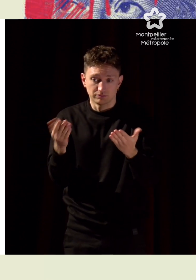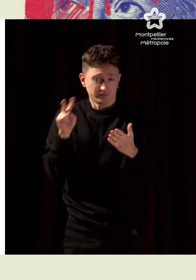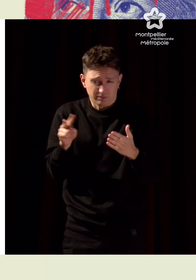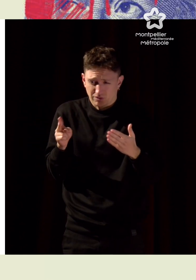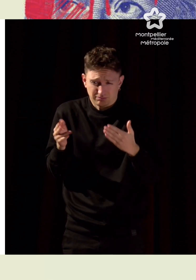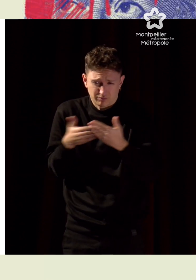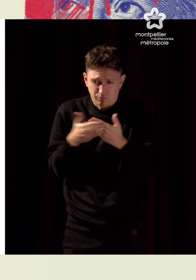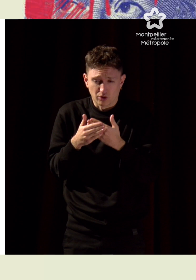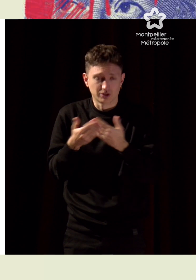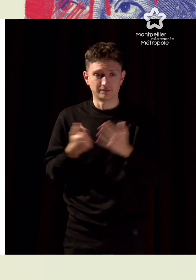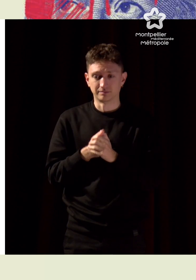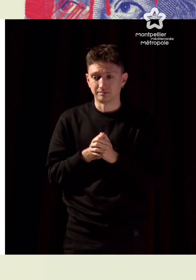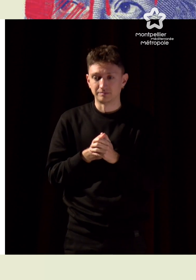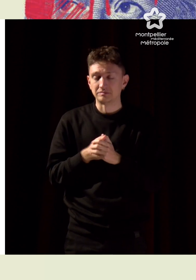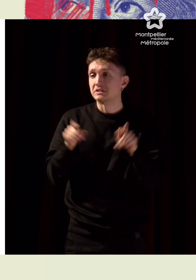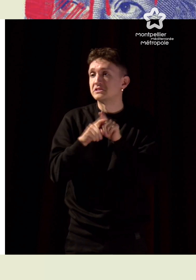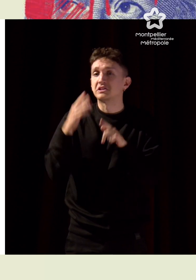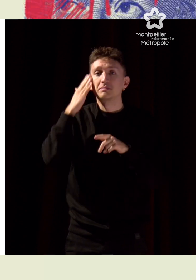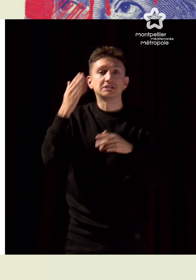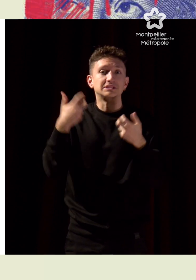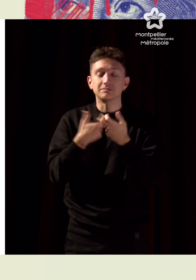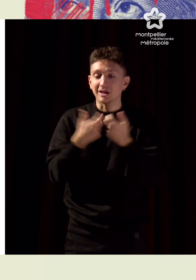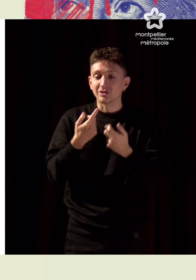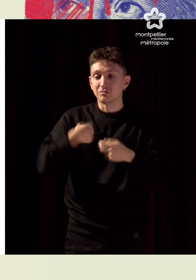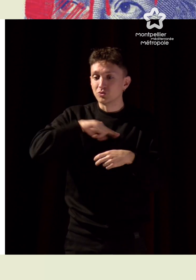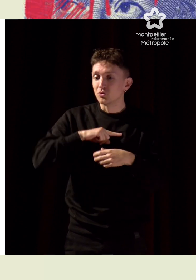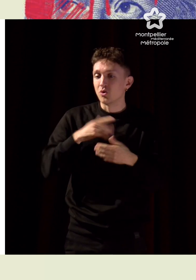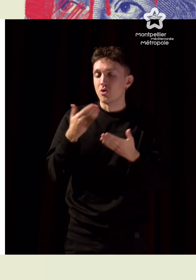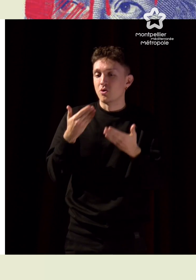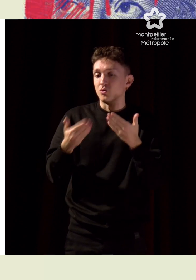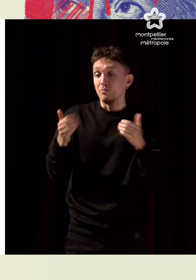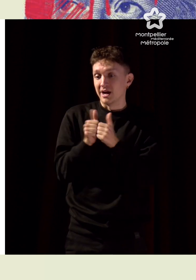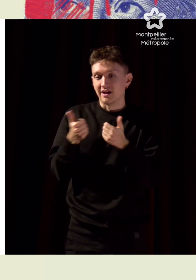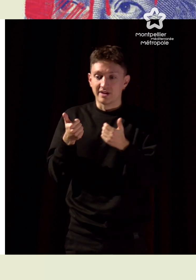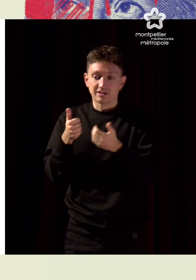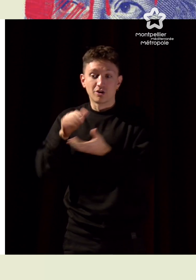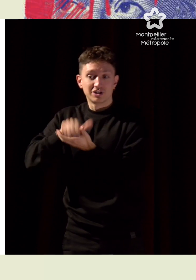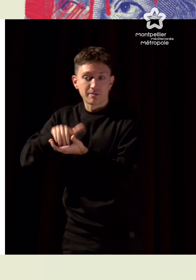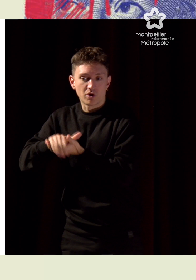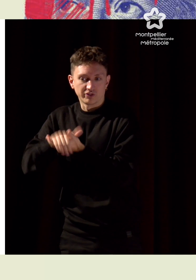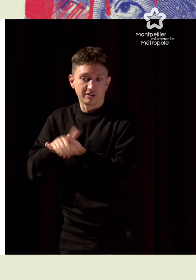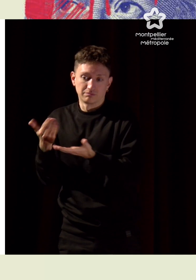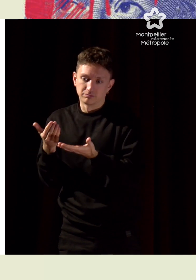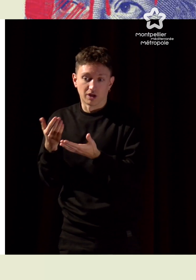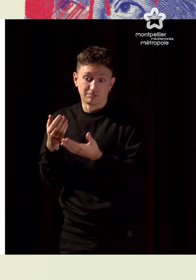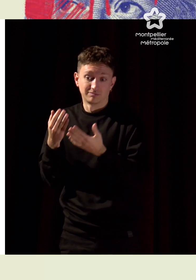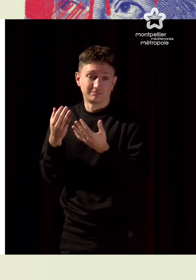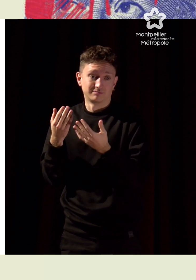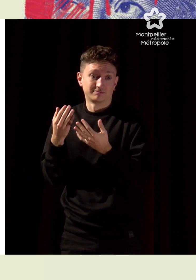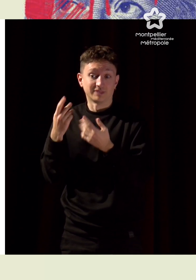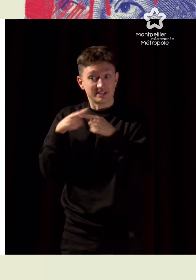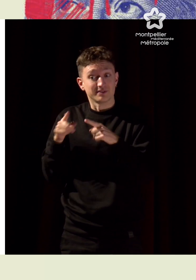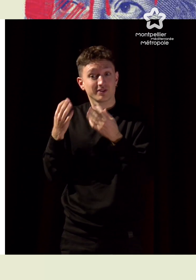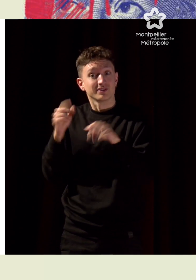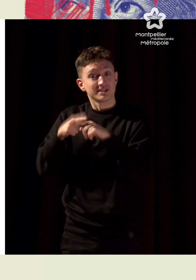de différence que si je comparais le génome de Sapiens à celui de chimpanzé. Alors, néanmoins,